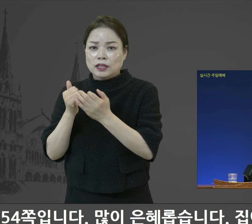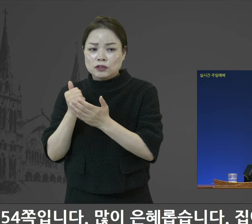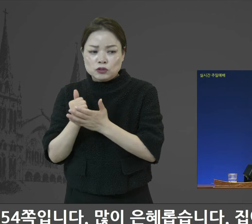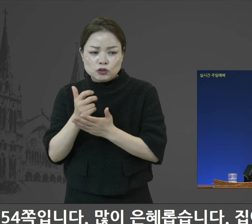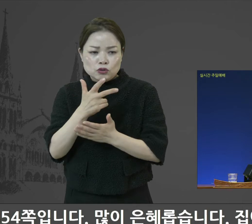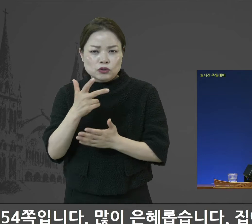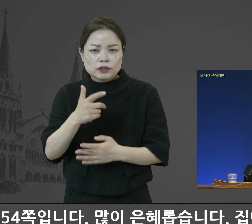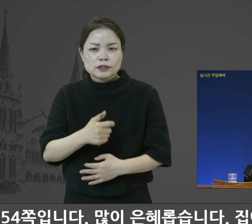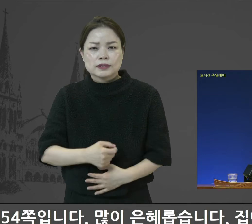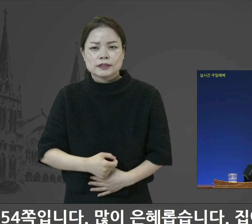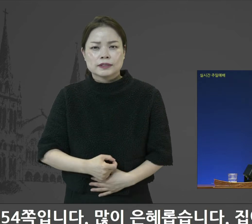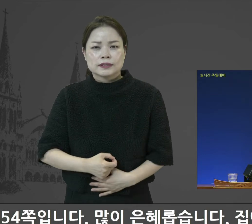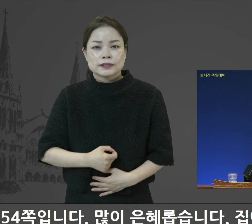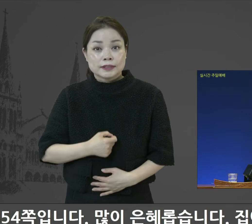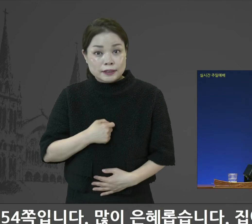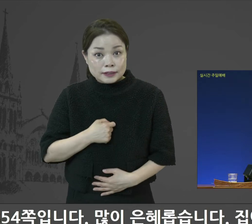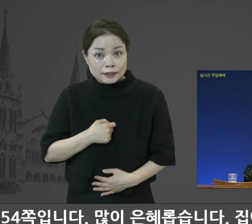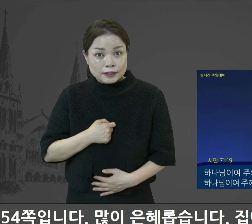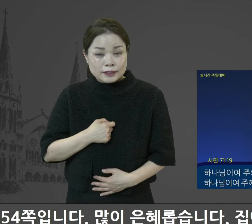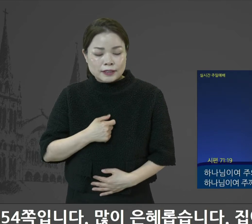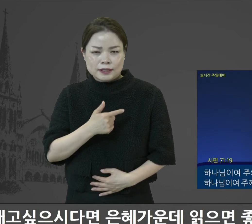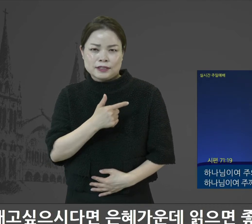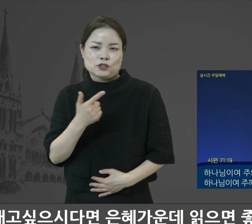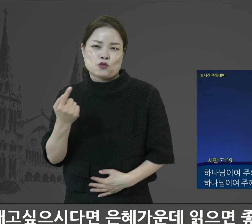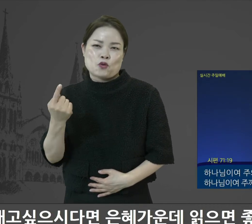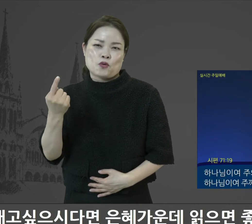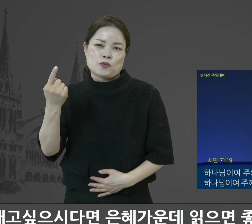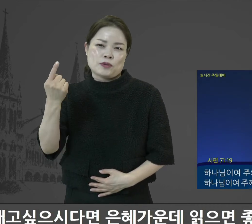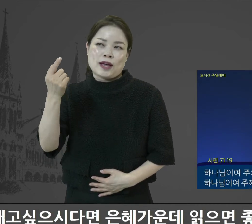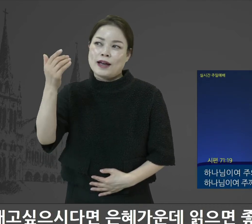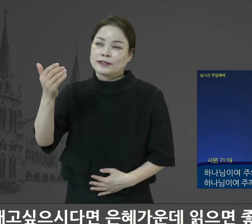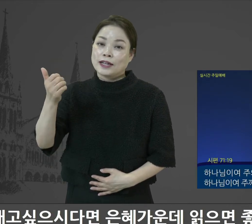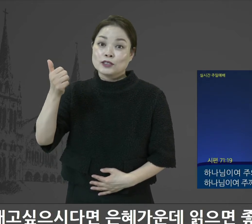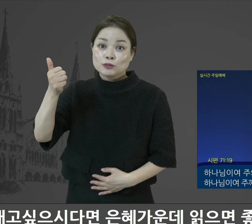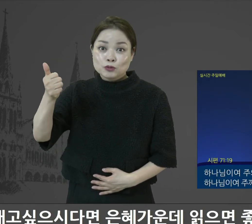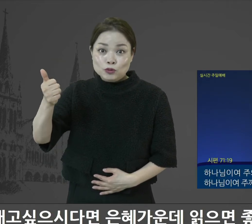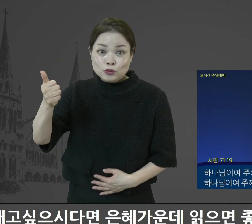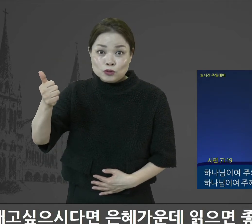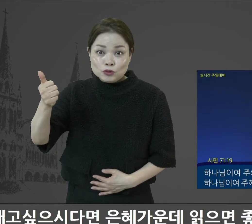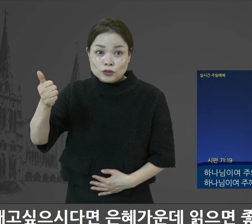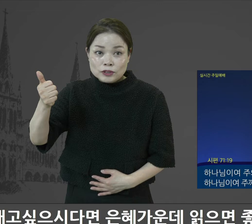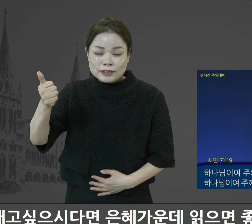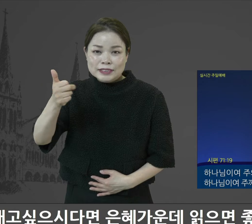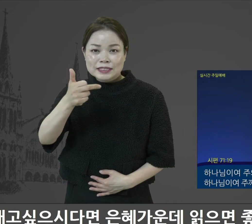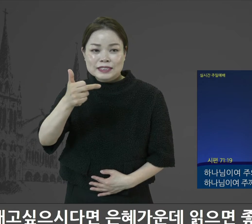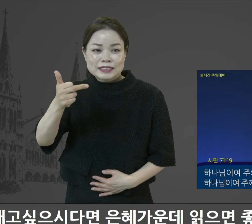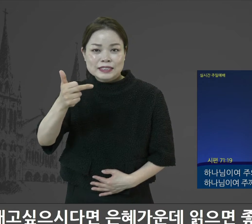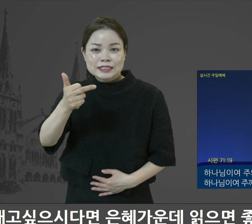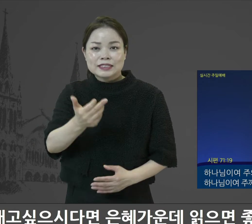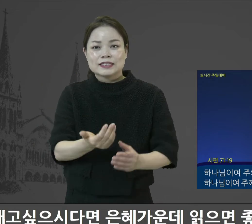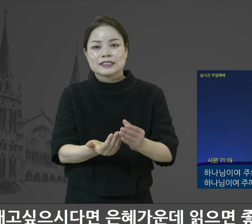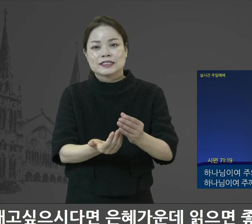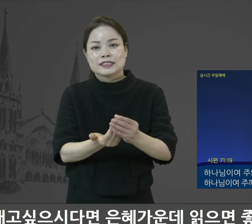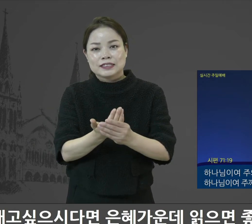주의 의의가 또한 지극히 높으시니이다. 하나님이여 주께서 큰 일을